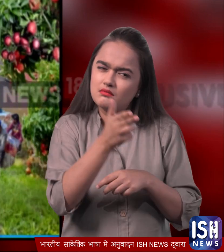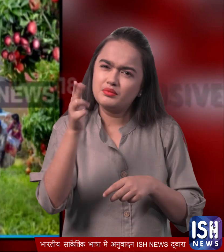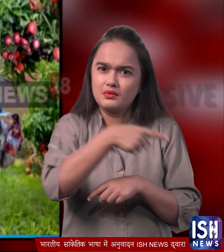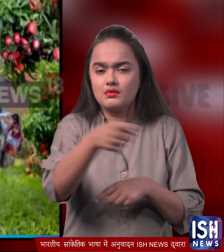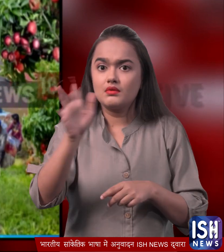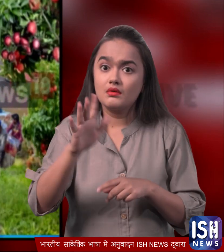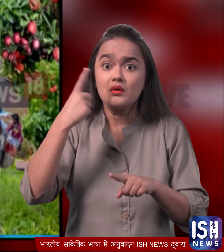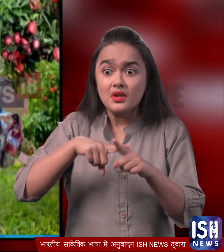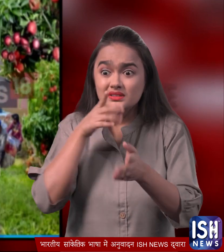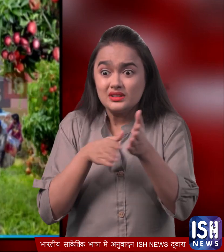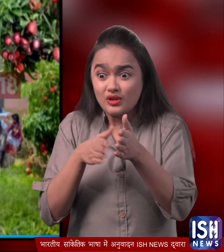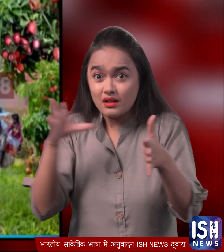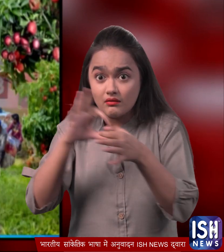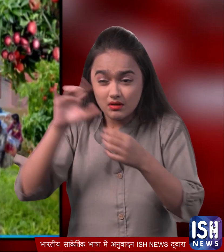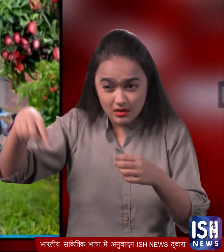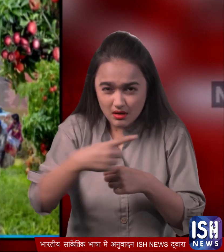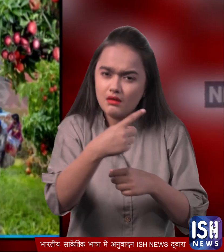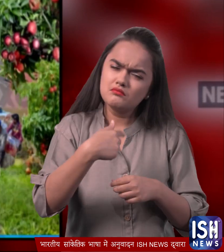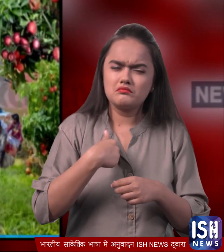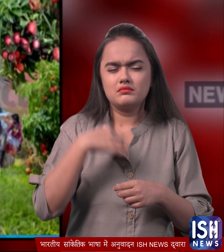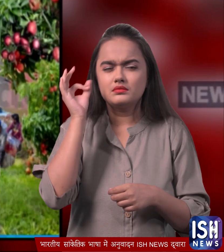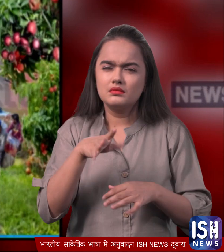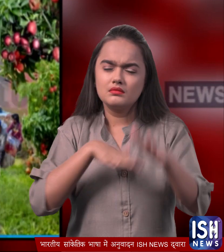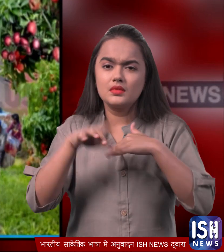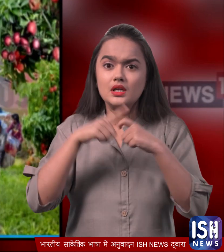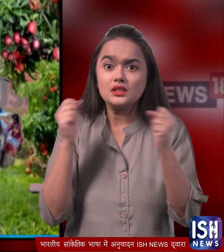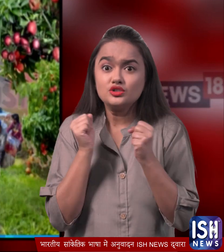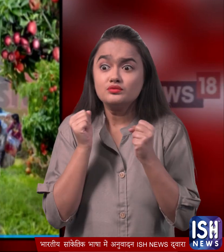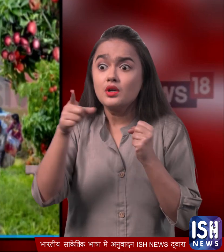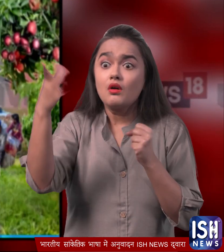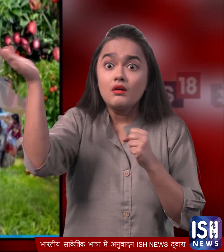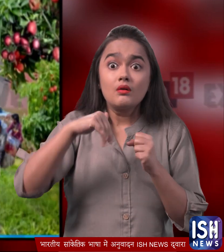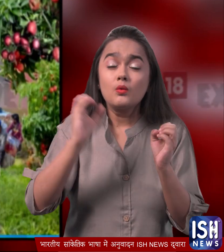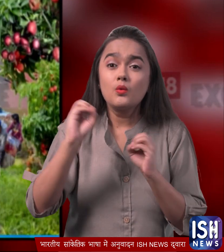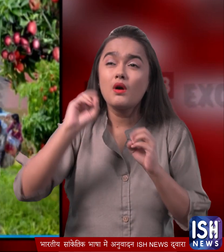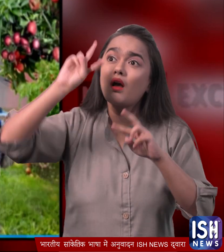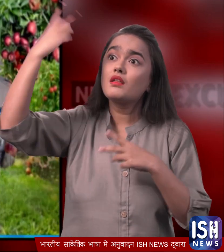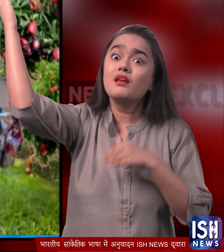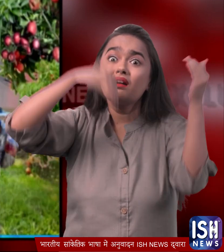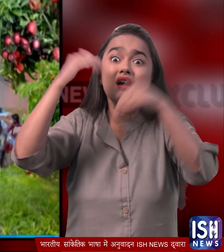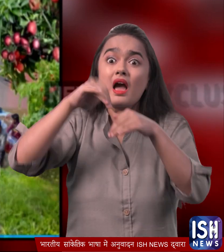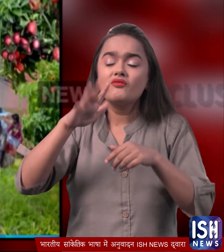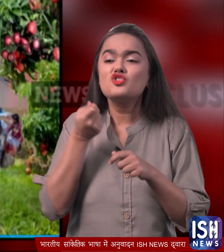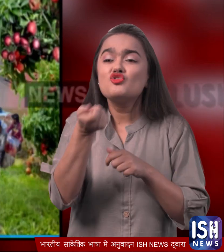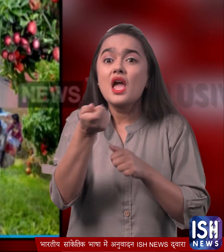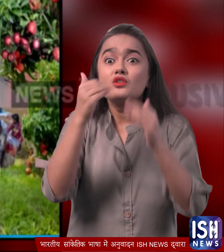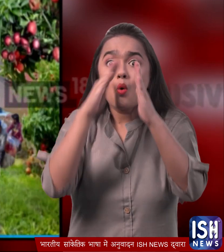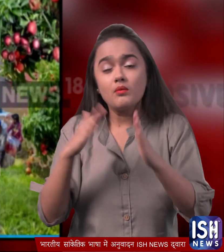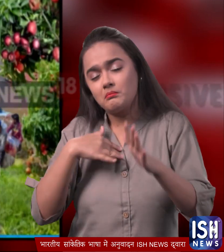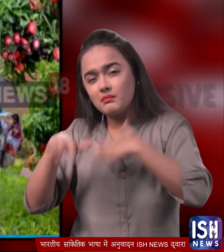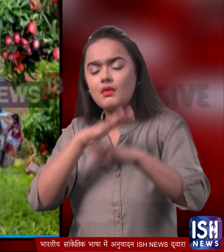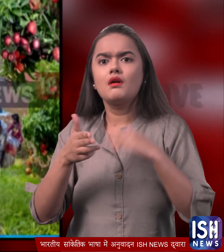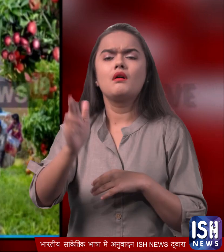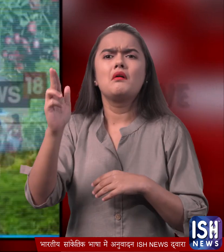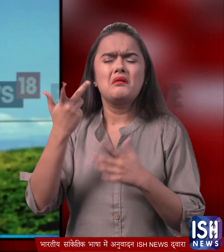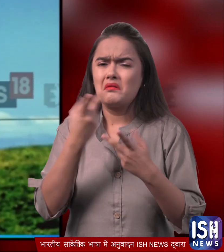वो रेडी लगाने वाले भी आतंकियों के टारगेट पर रहेंगे जो कश्मीर के रहने वाले नहीं हैं और लंबे समय से वहां किराए पर रह रहे हैं। तो